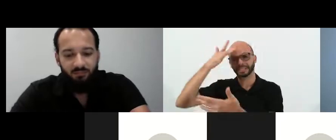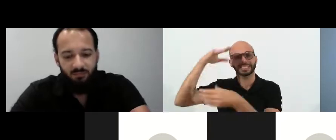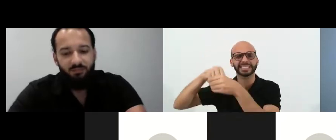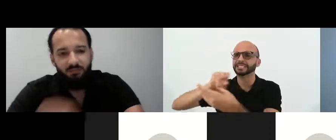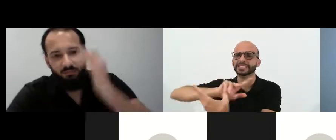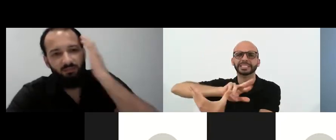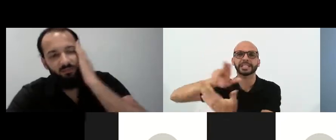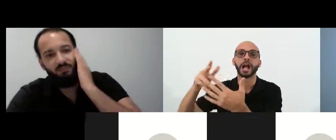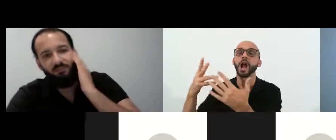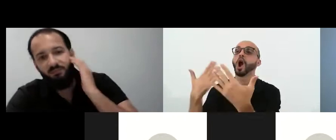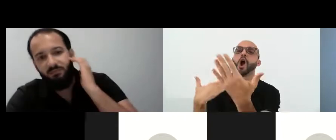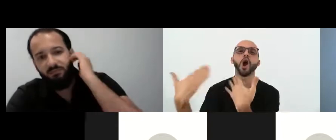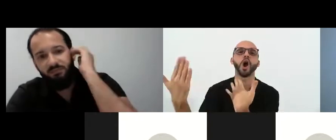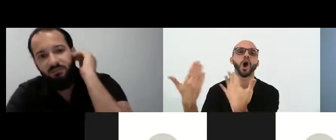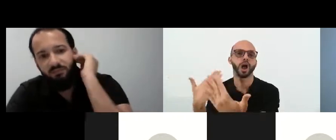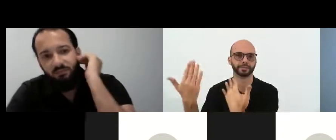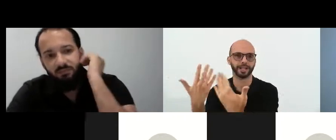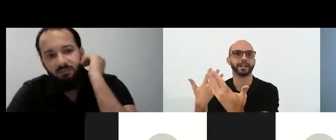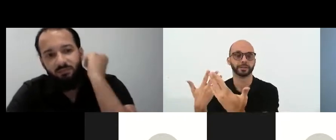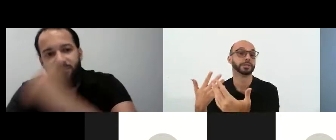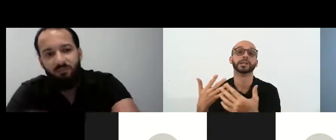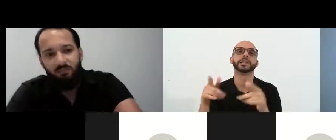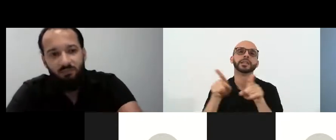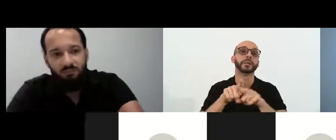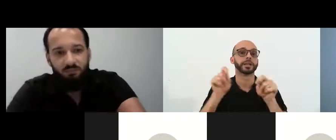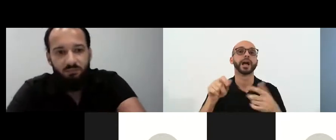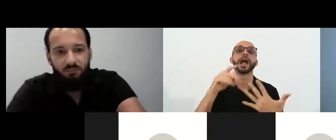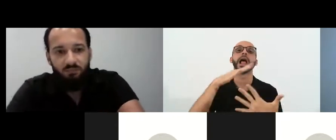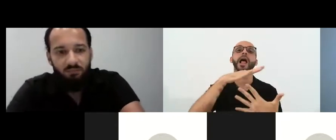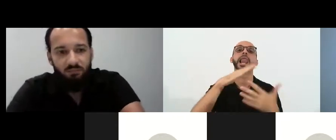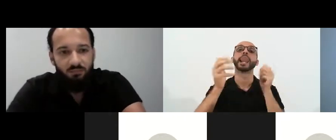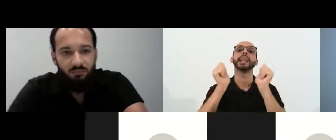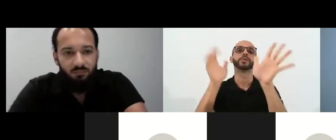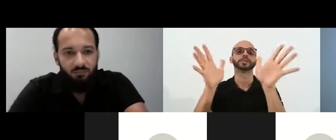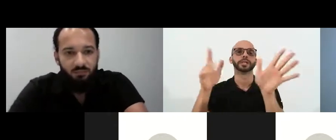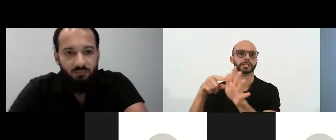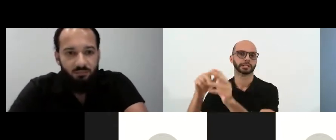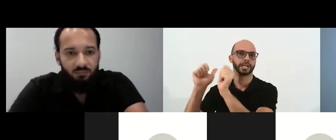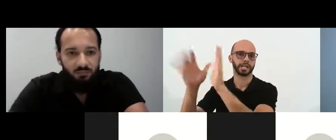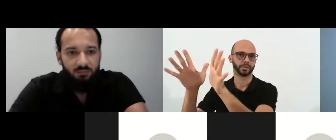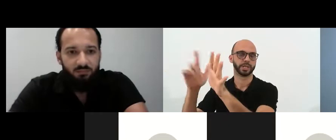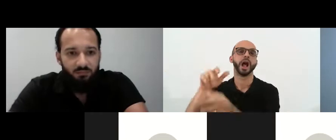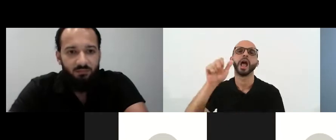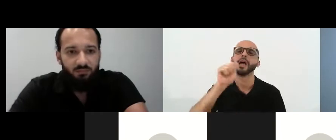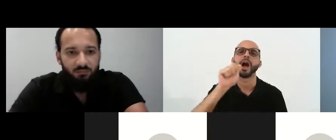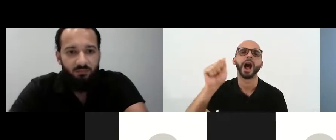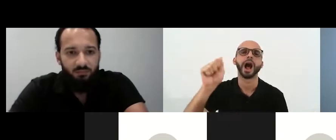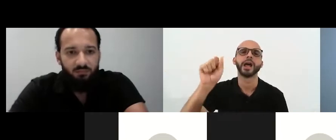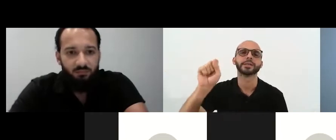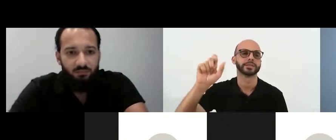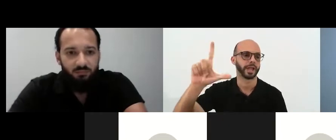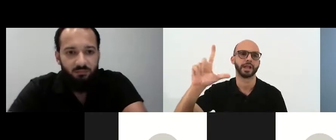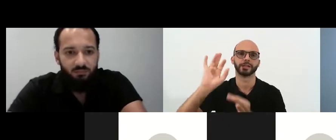Então, através do Instagram e outras redes sociais, que possamos conversar. Também em língua de